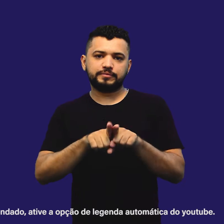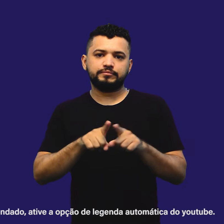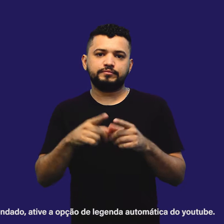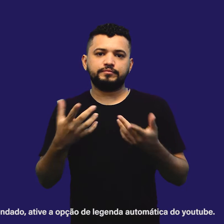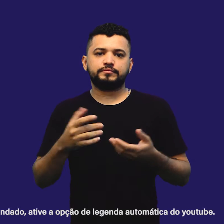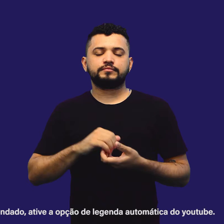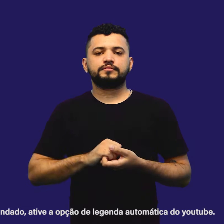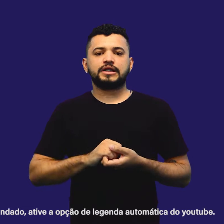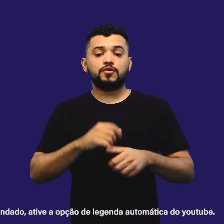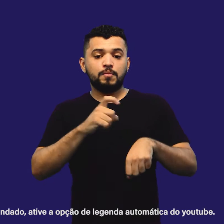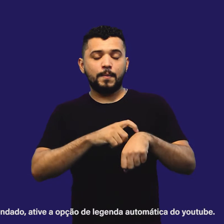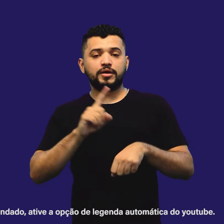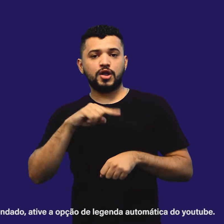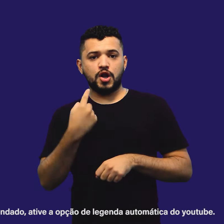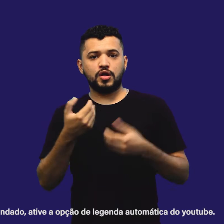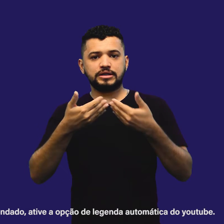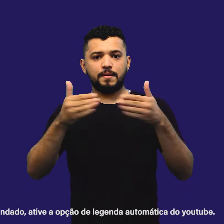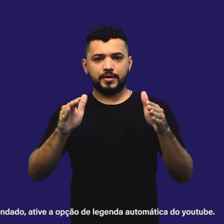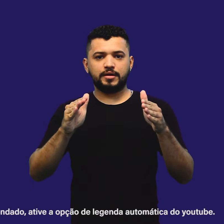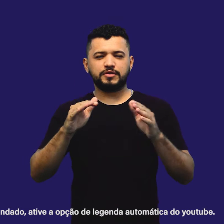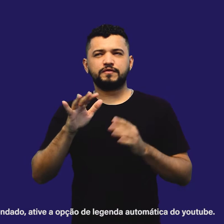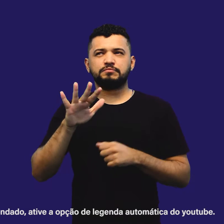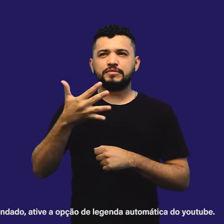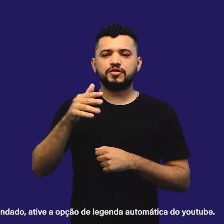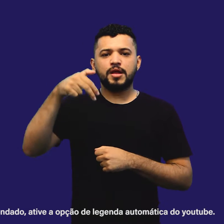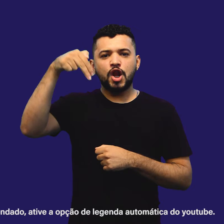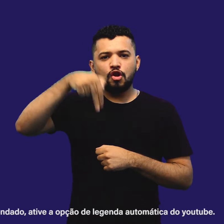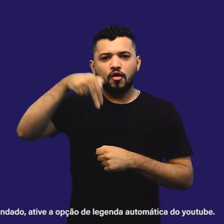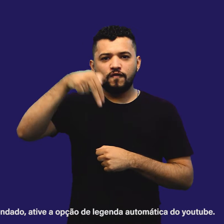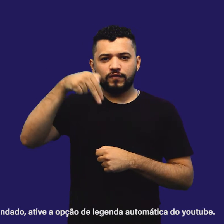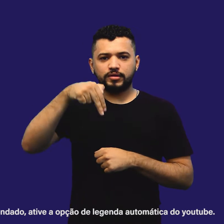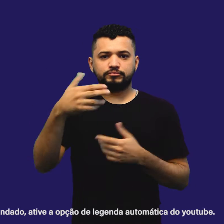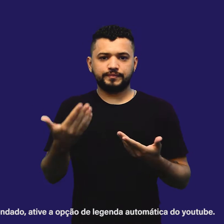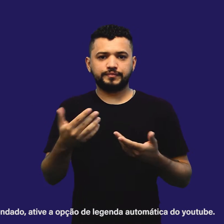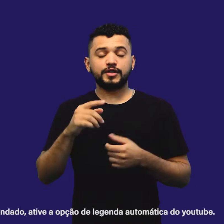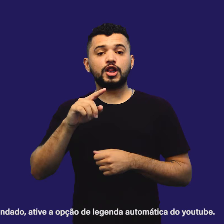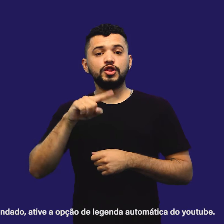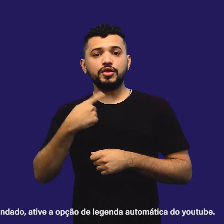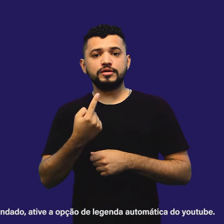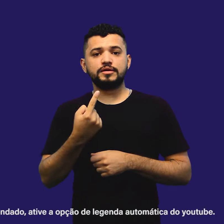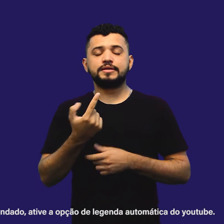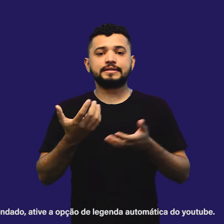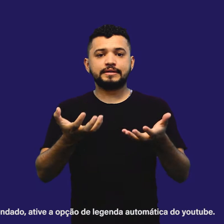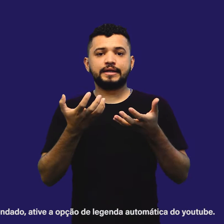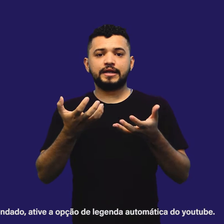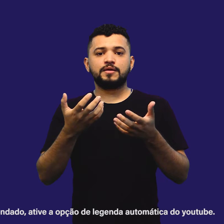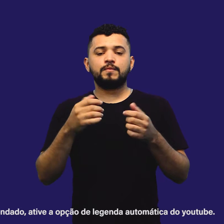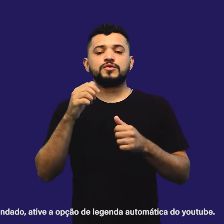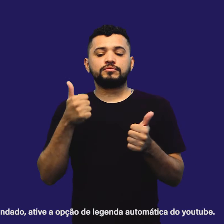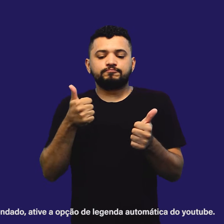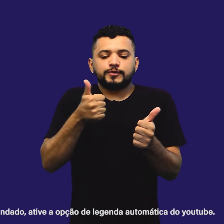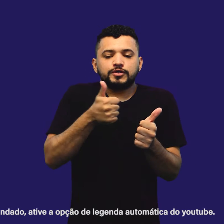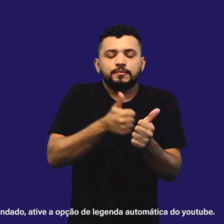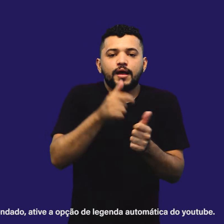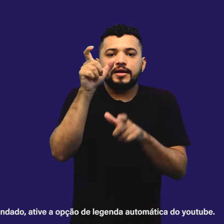gente inaugurou, né, que foi no final de novembro, foi trazer as pessoas para próximo da gente. Então, a